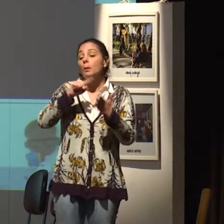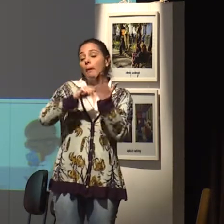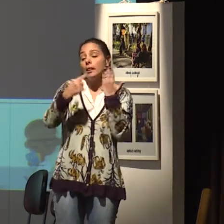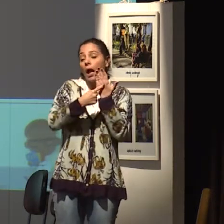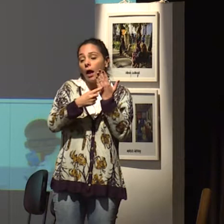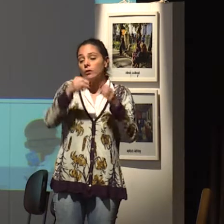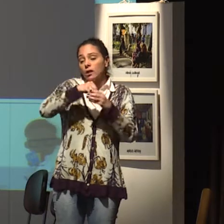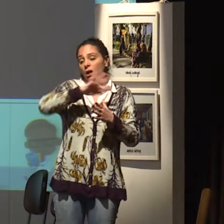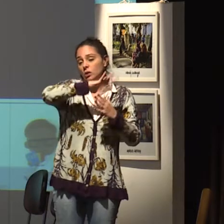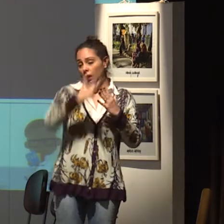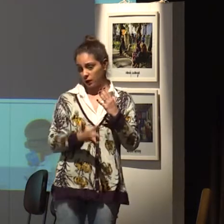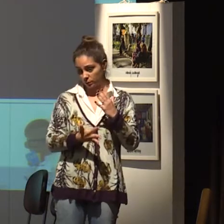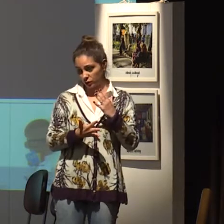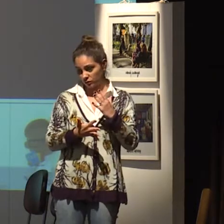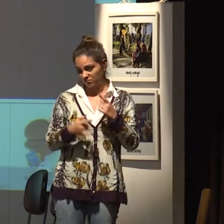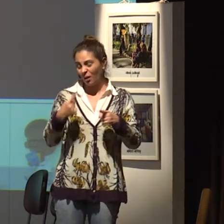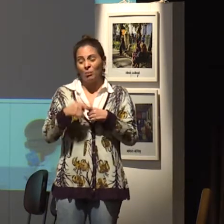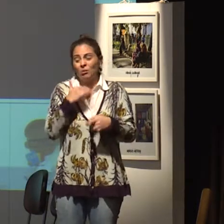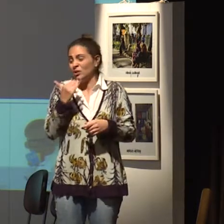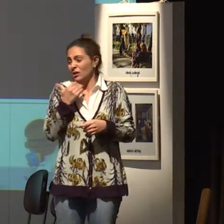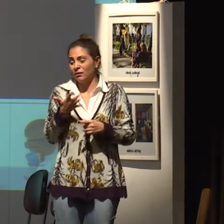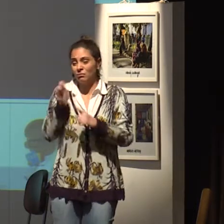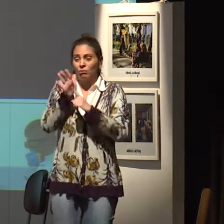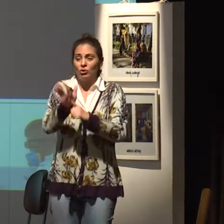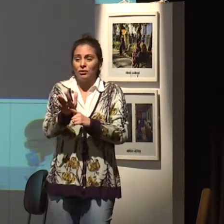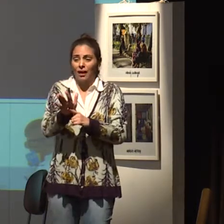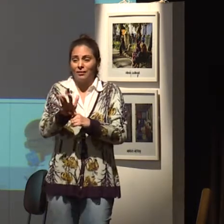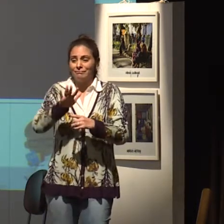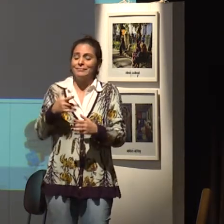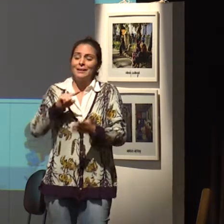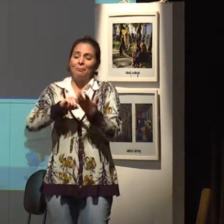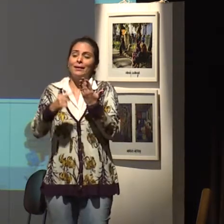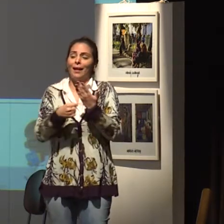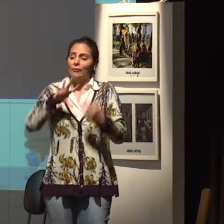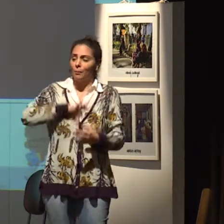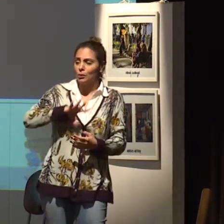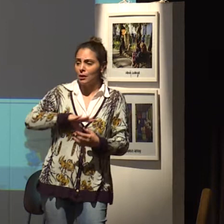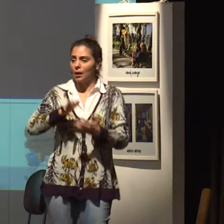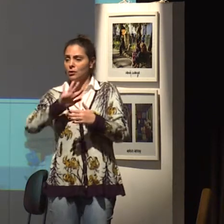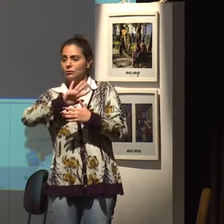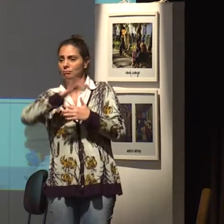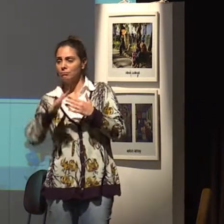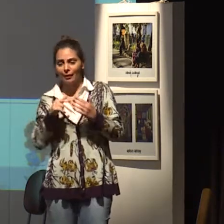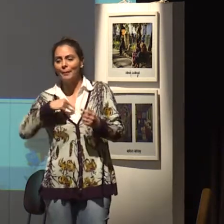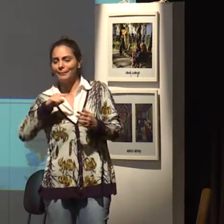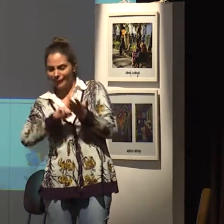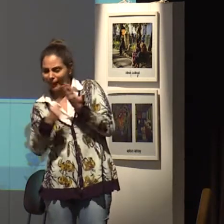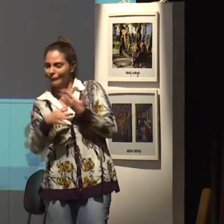falando a respeito das metáforas em Libras. Porque não adianta muito eu mostrar a metáfora na língua portuguesa e comparar